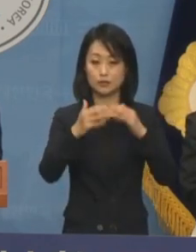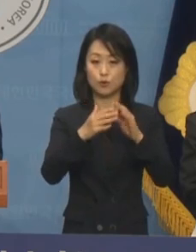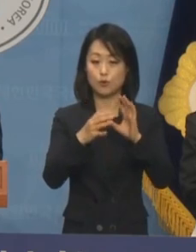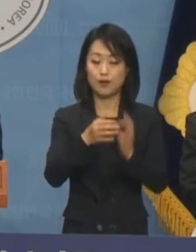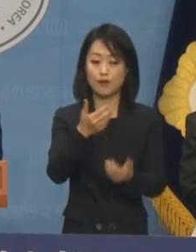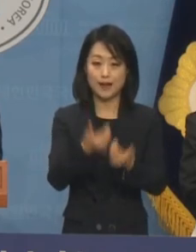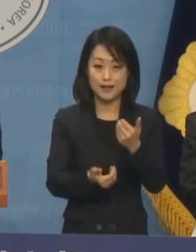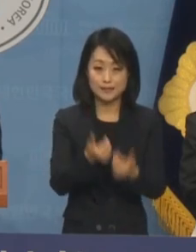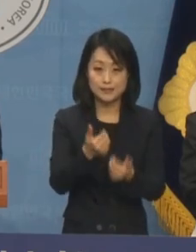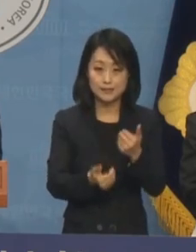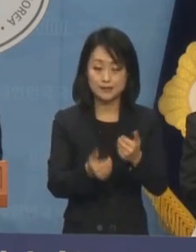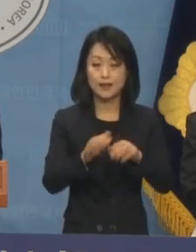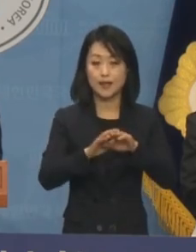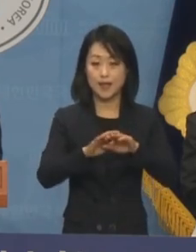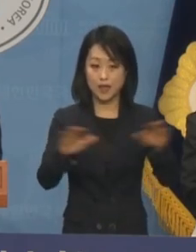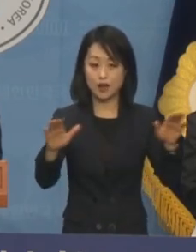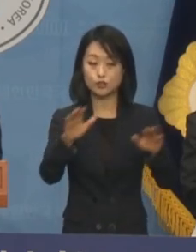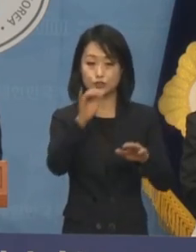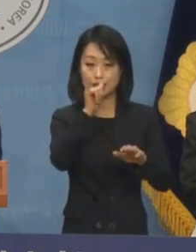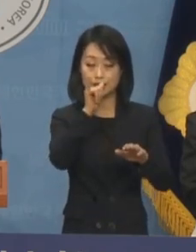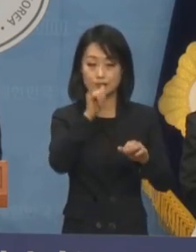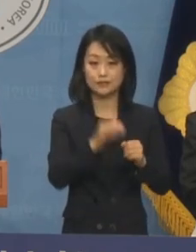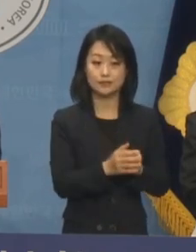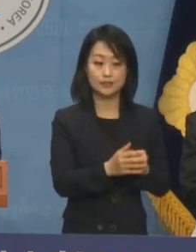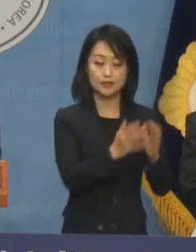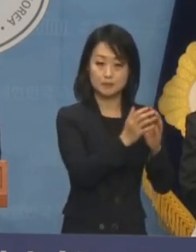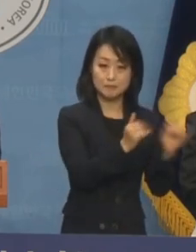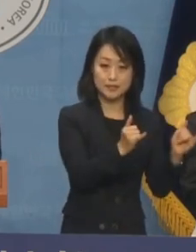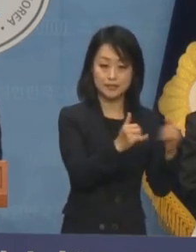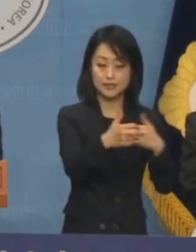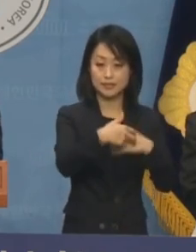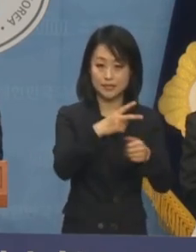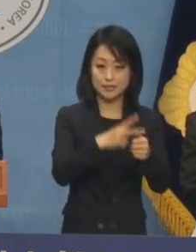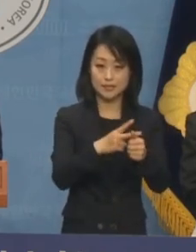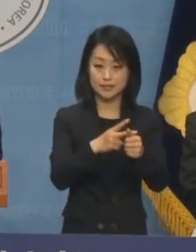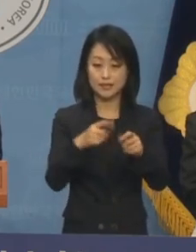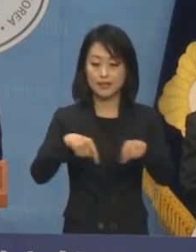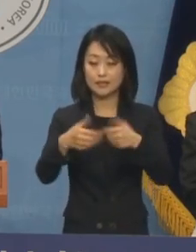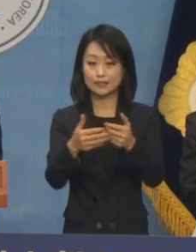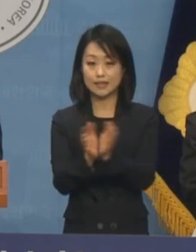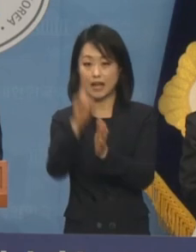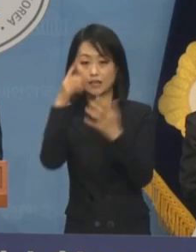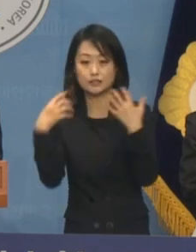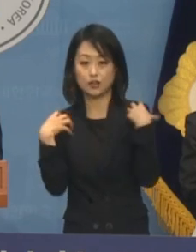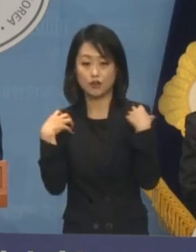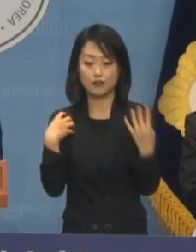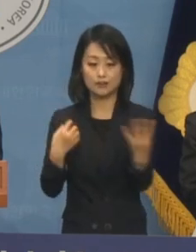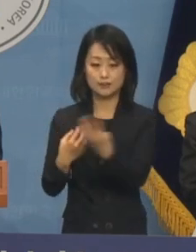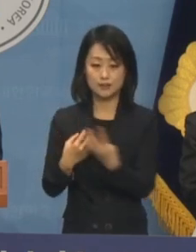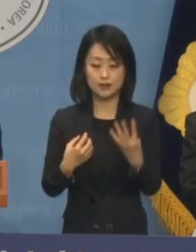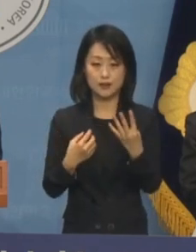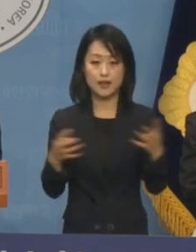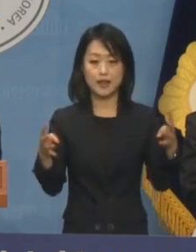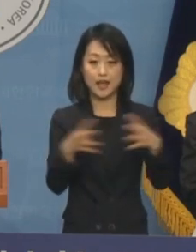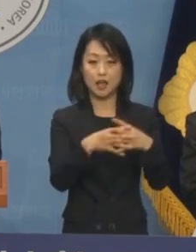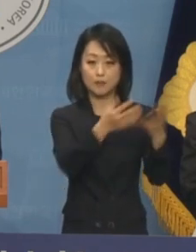의료공백, 의정갈등을 해결할 민의, 당정, 사자협의체 구성을 합의하십시오.